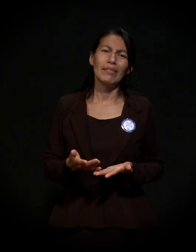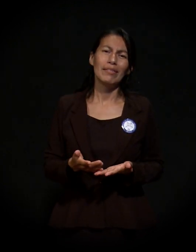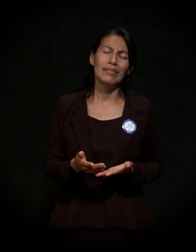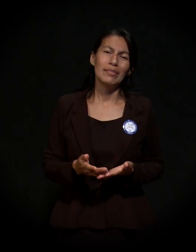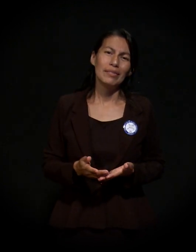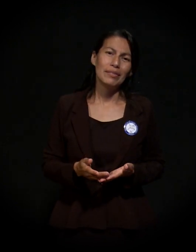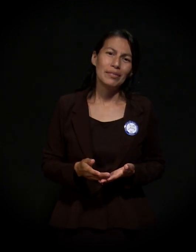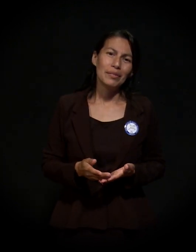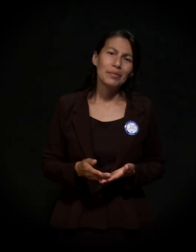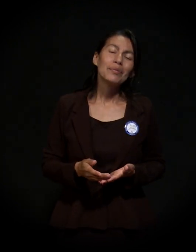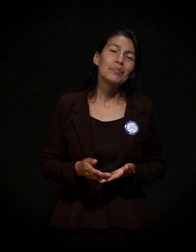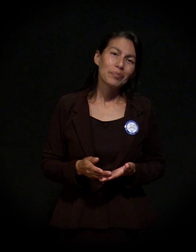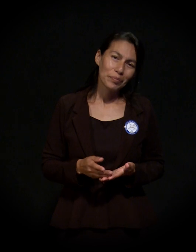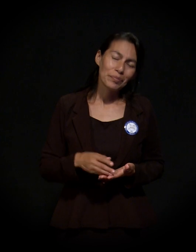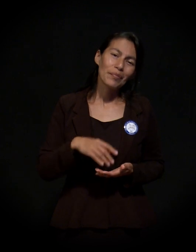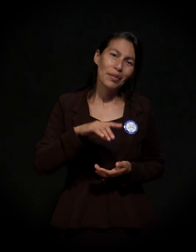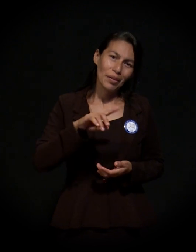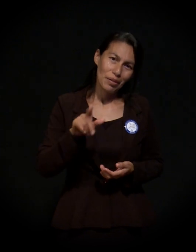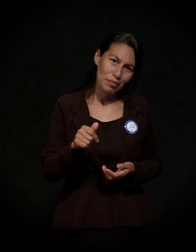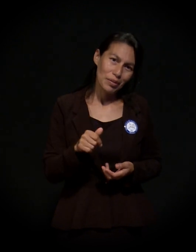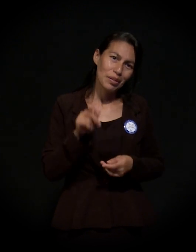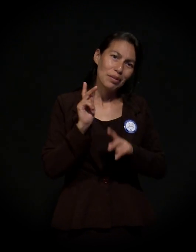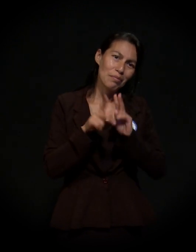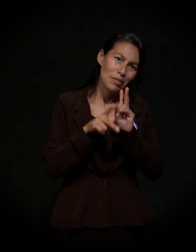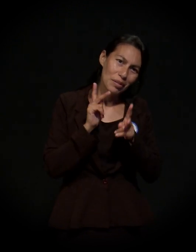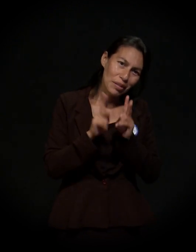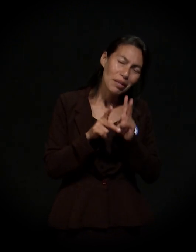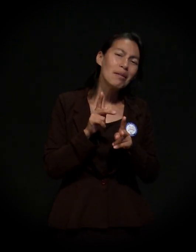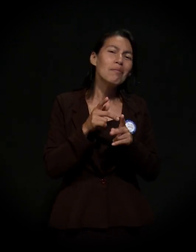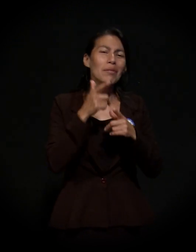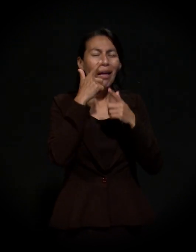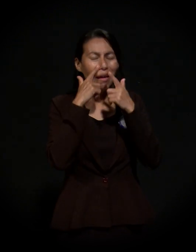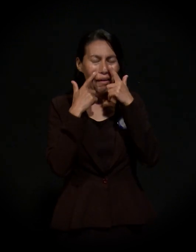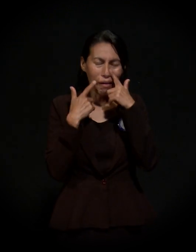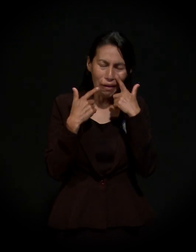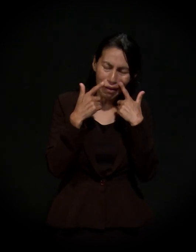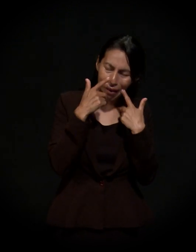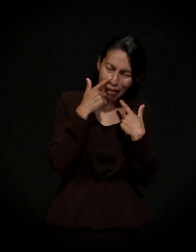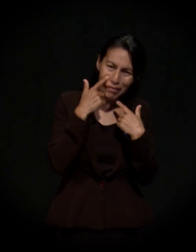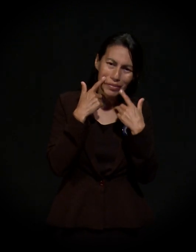Así que después de que hablamos, lloramos,